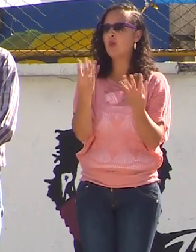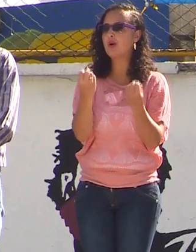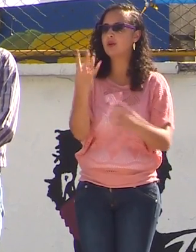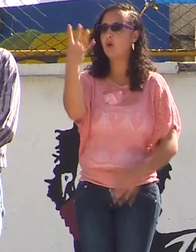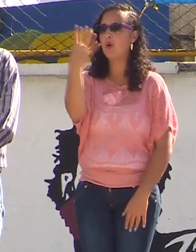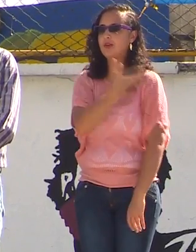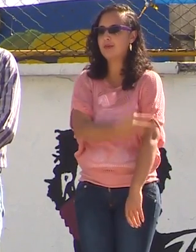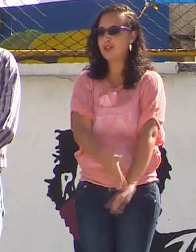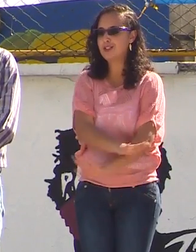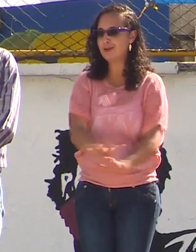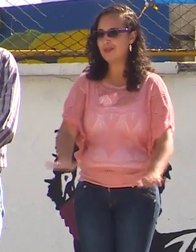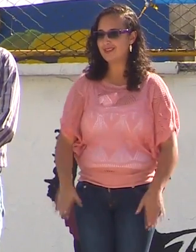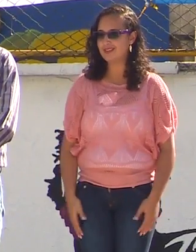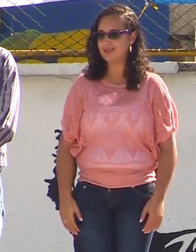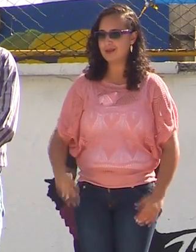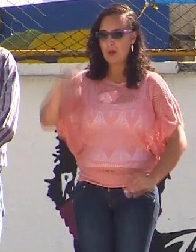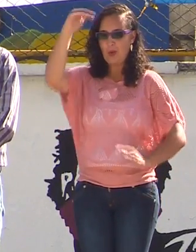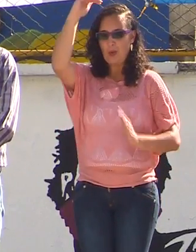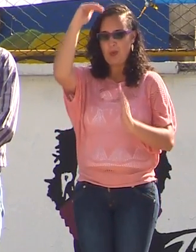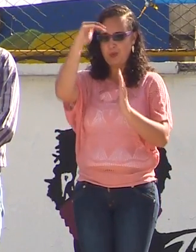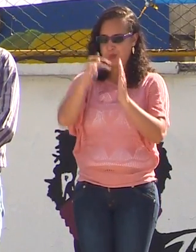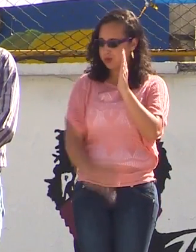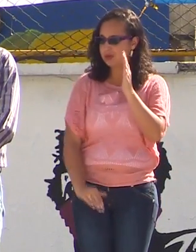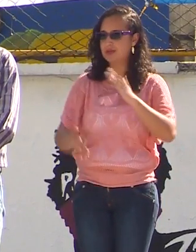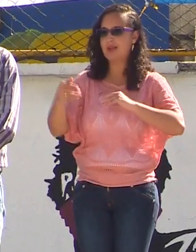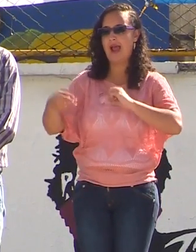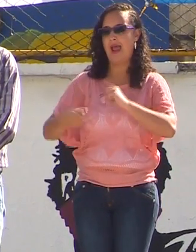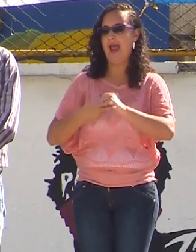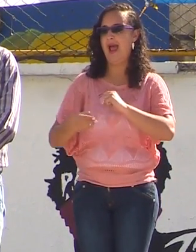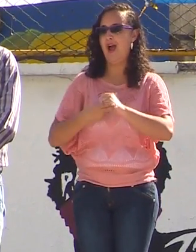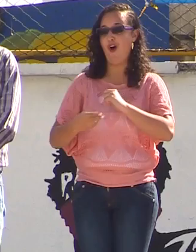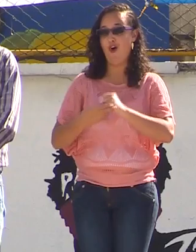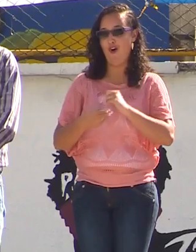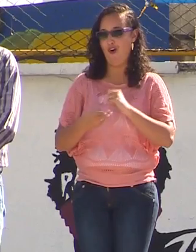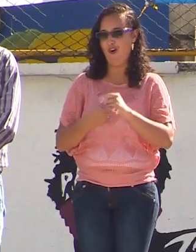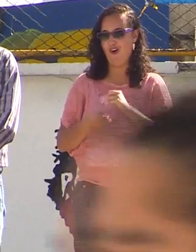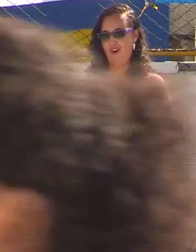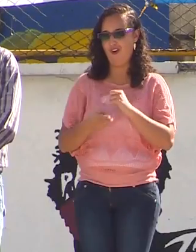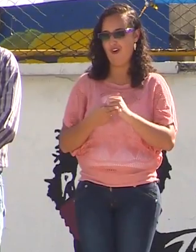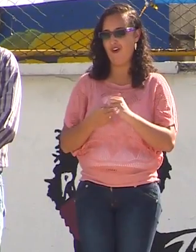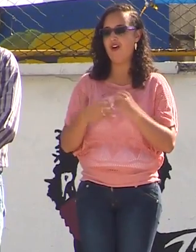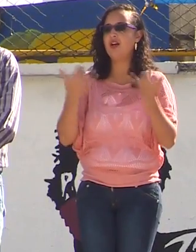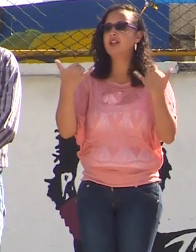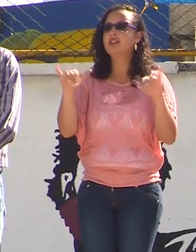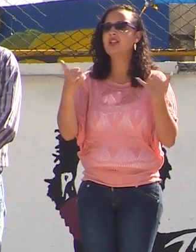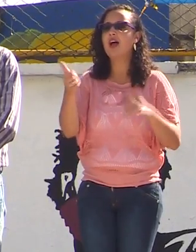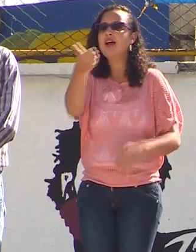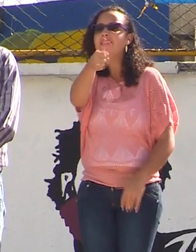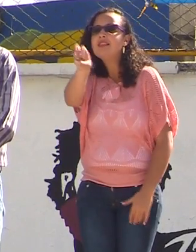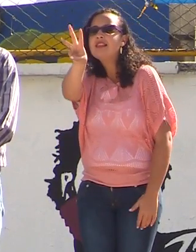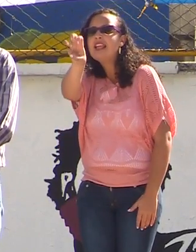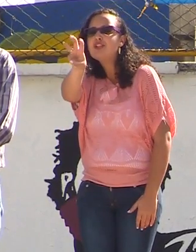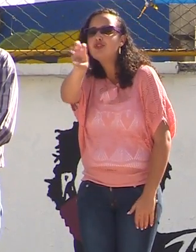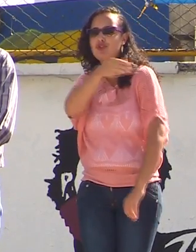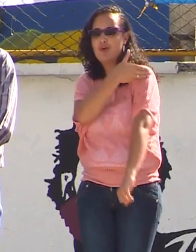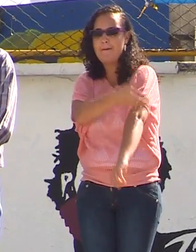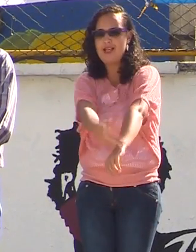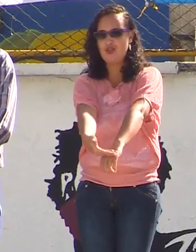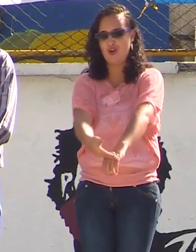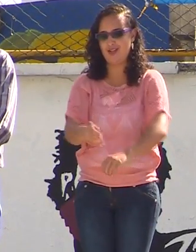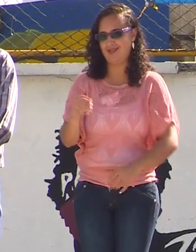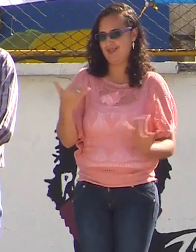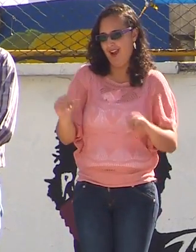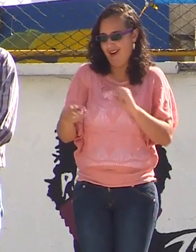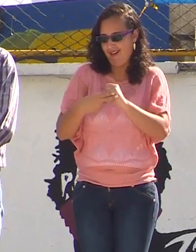4 millones, un ahorro superior a los 18 millones de pesos.